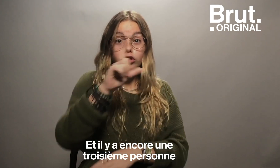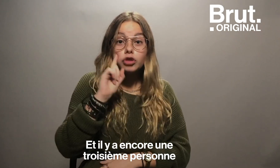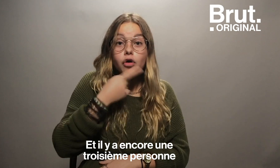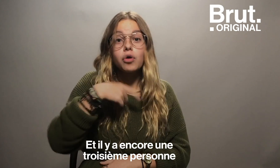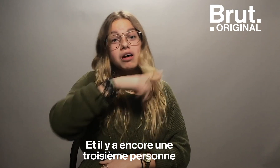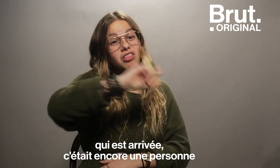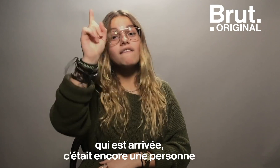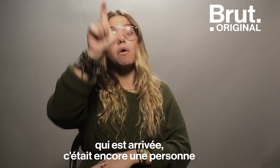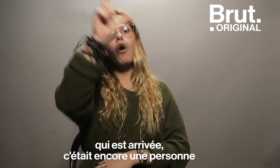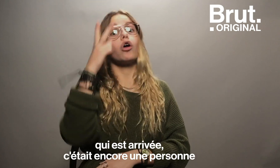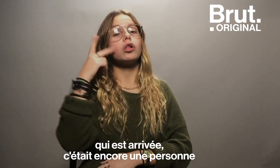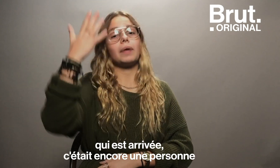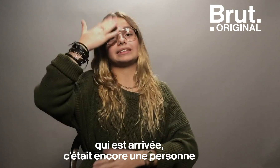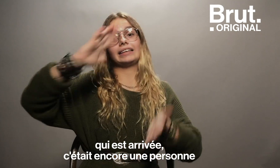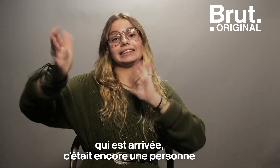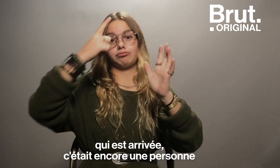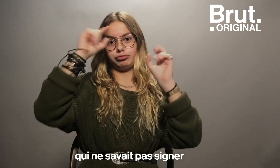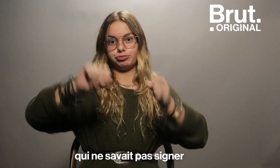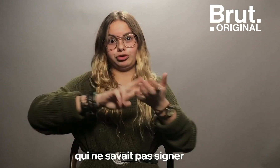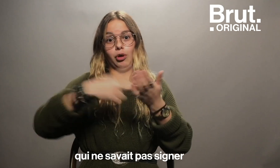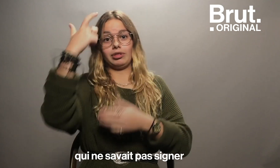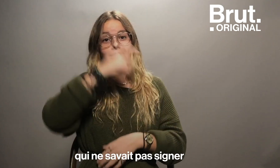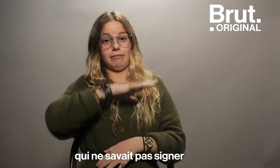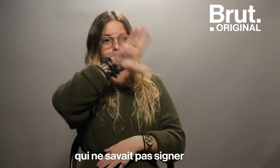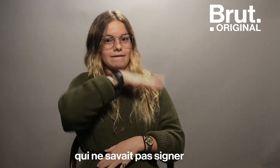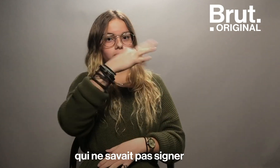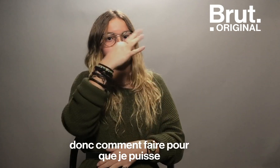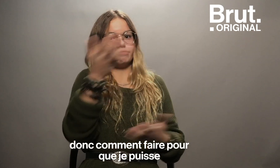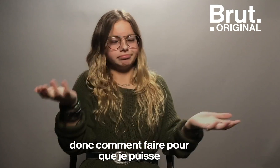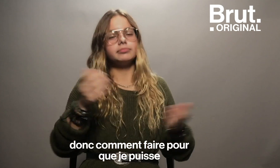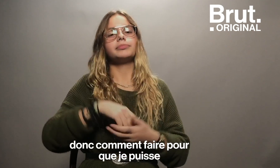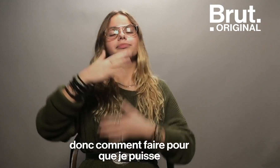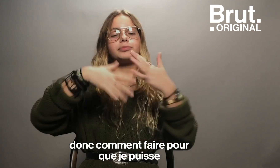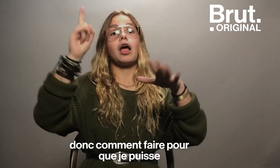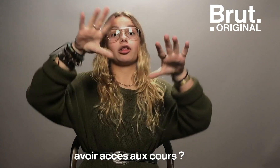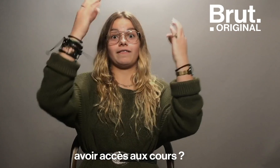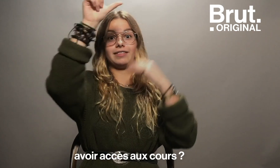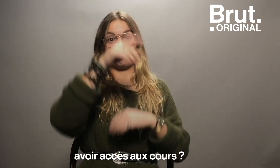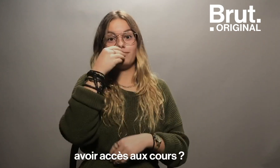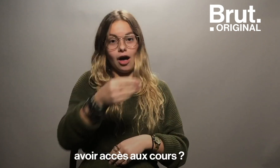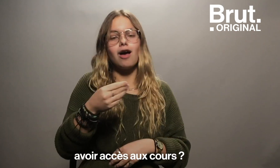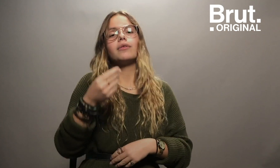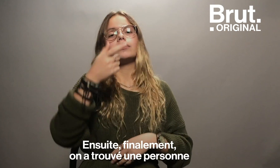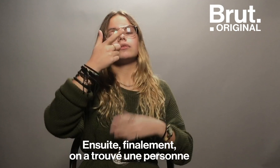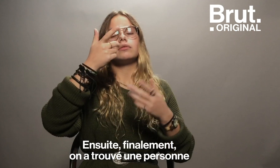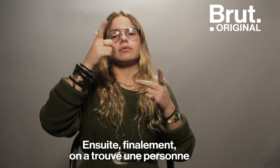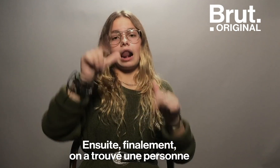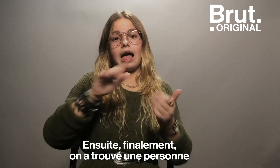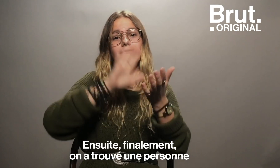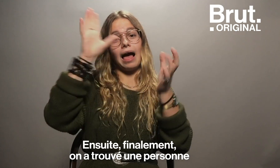troisième personne qui est arrivée, c'était encore une personne, mais qui ne savait pas signer, donc comment faire pour que je puisse avoir accès au cours ? Ensuite, finalement, on a trouvé une